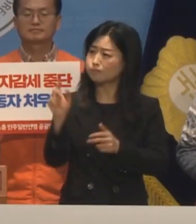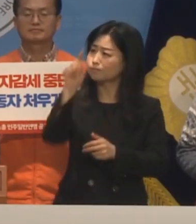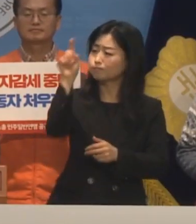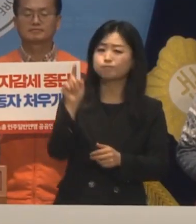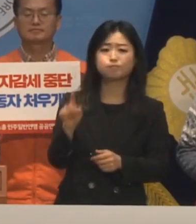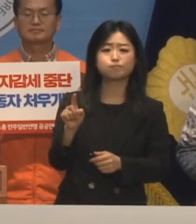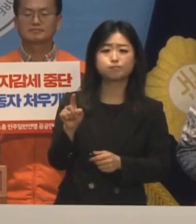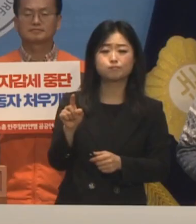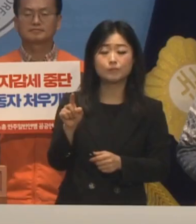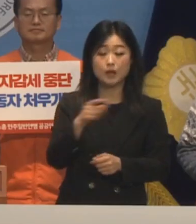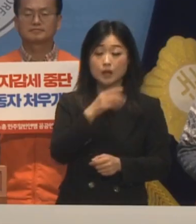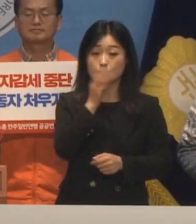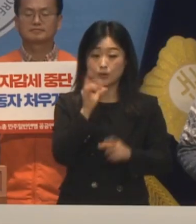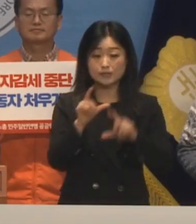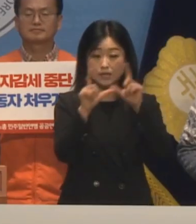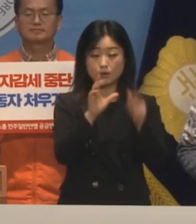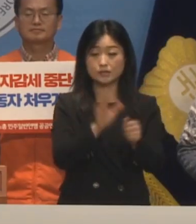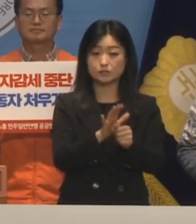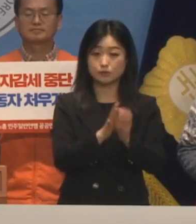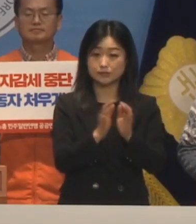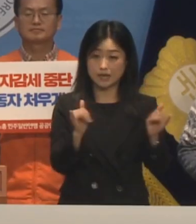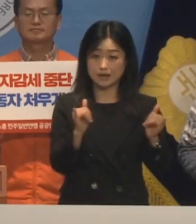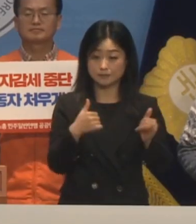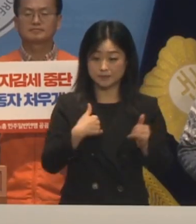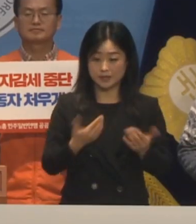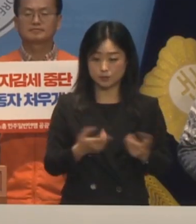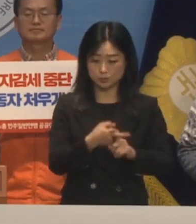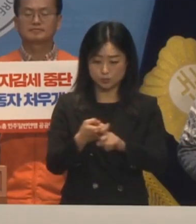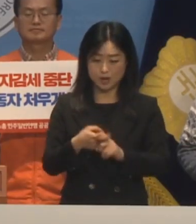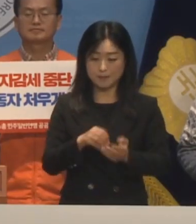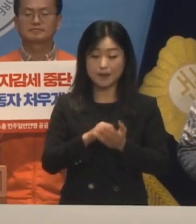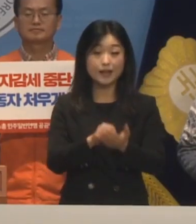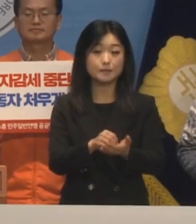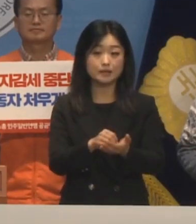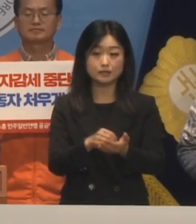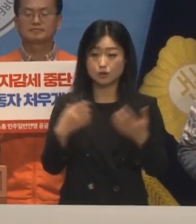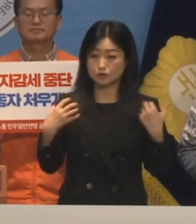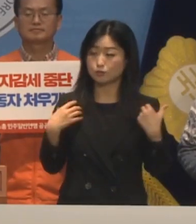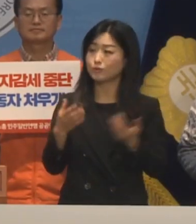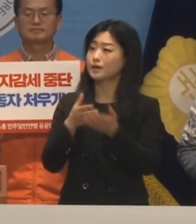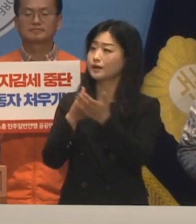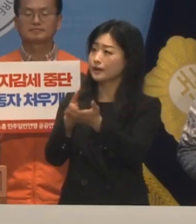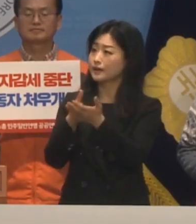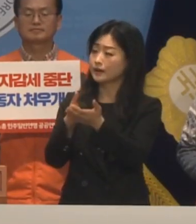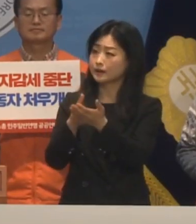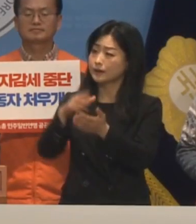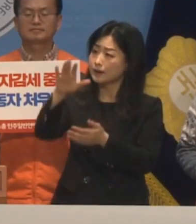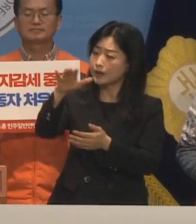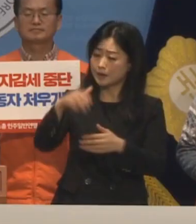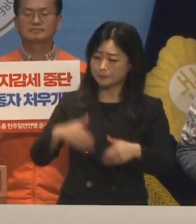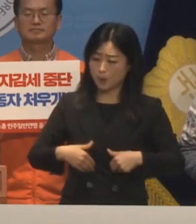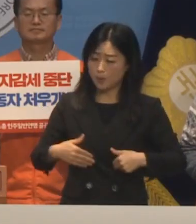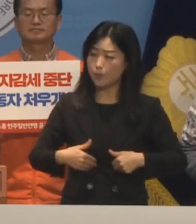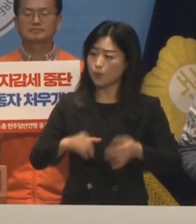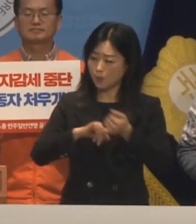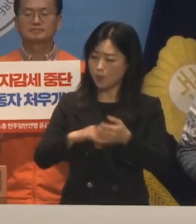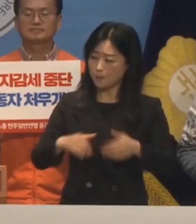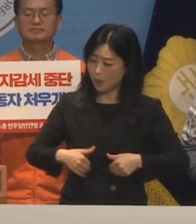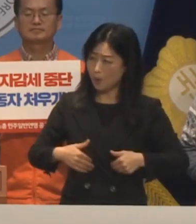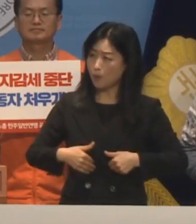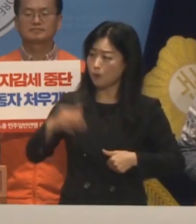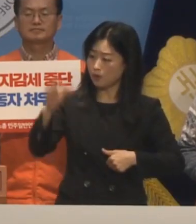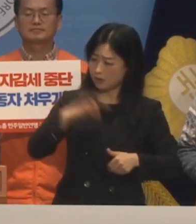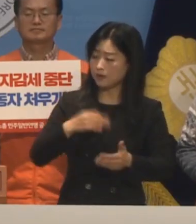싶습니다. 노인생활사들은 노동조합을 통하여 매년 정부의 일을 수행하기 위해 필요한 필수 경비를